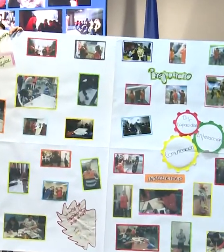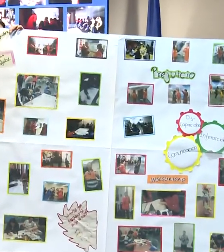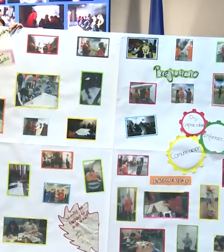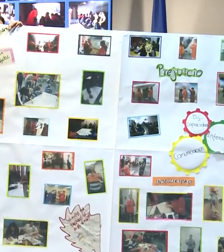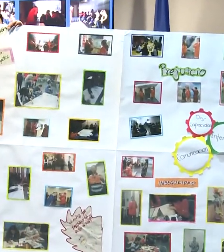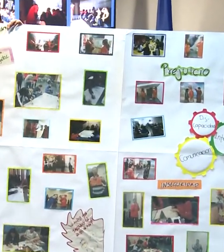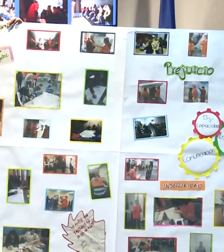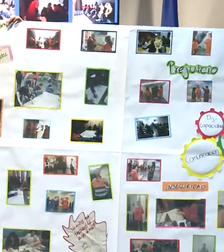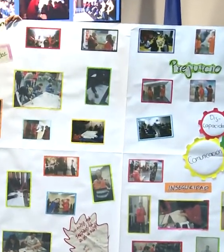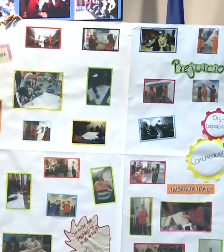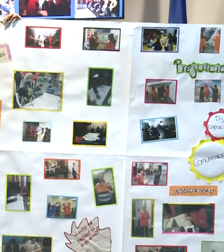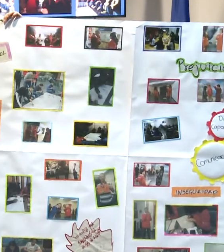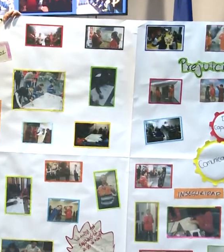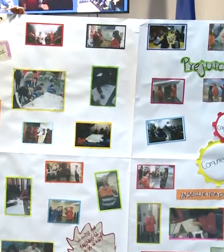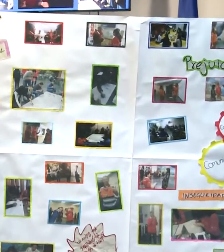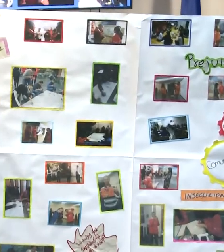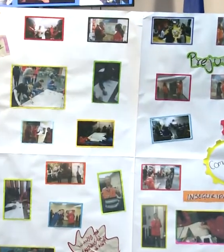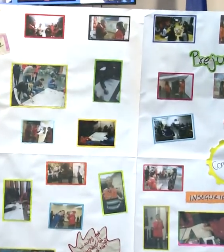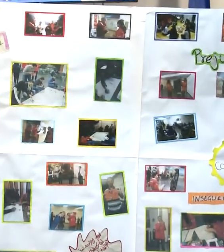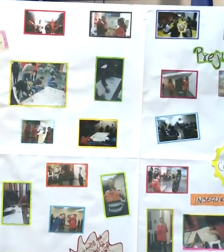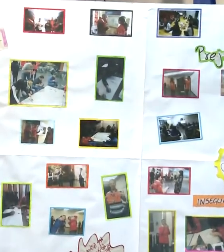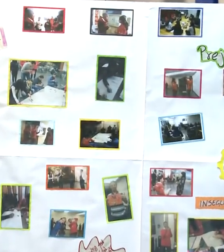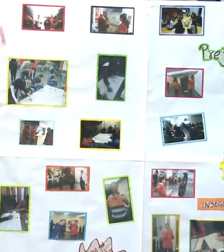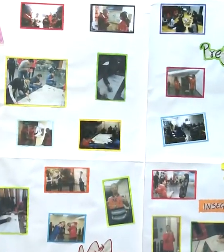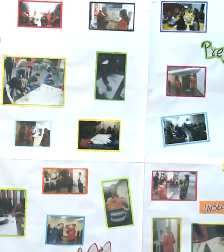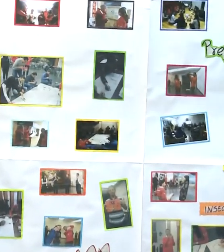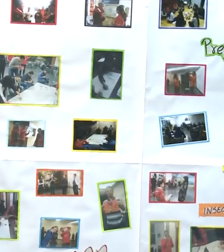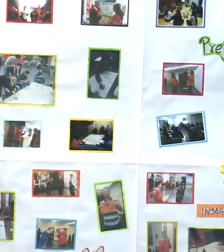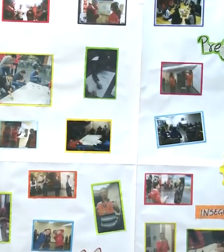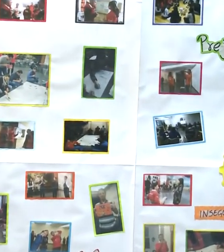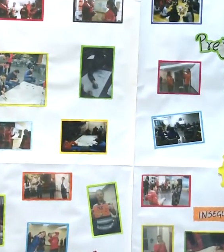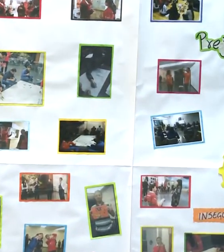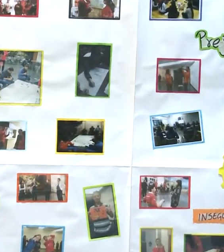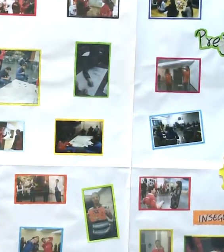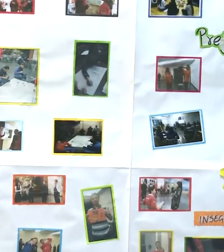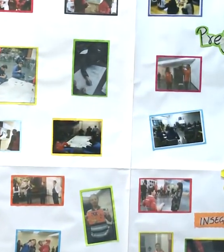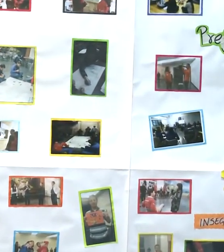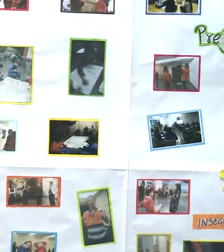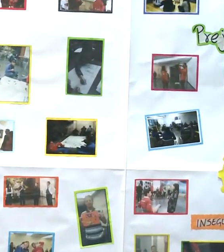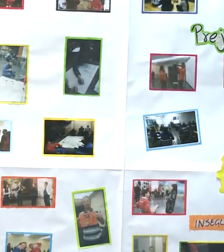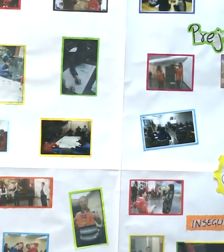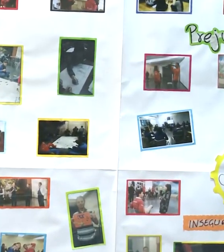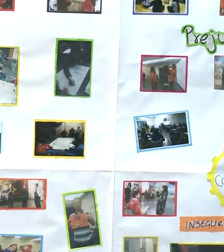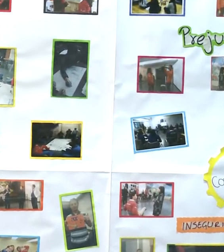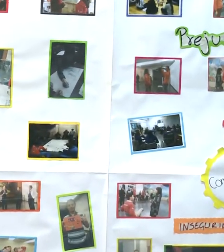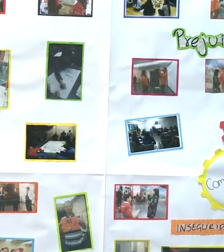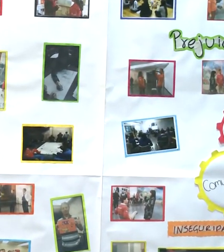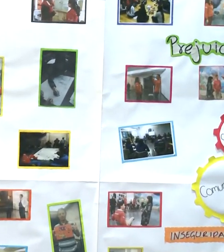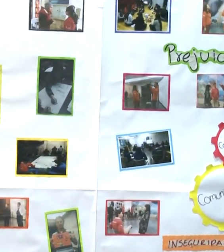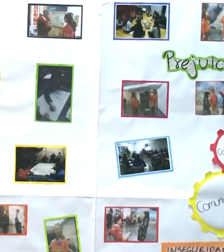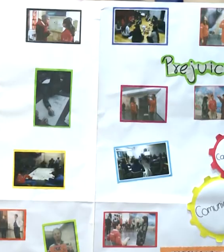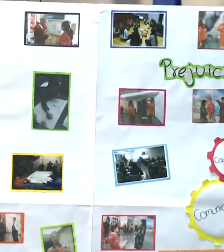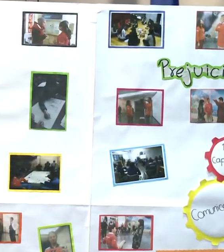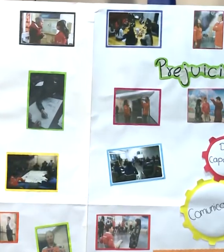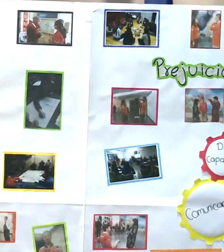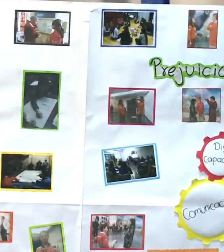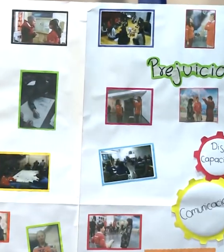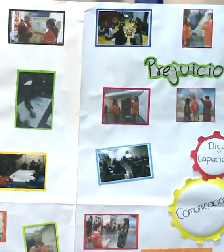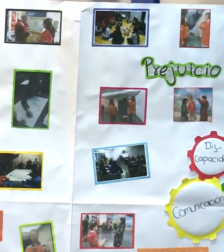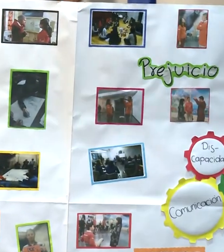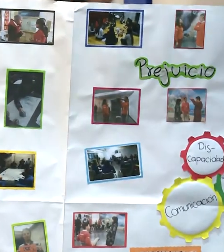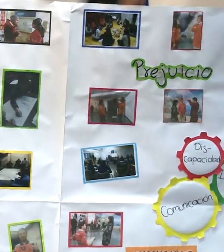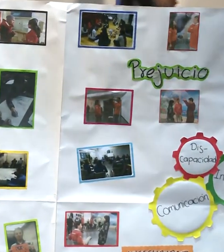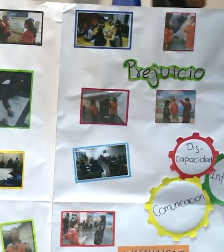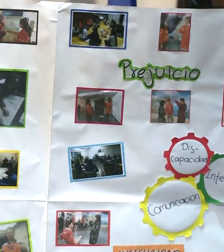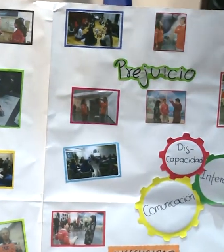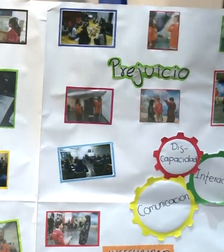de este año, ya ellos se piensan, no si me llega una persona con discapacidad visual, ¿qué hago? Sino se planean